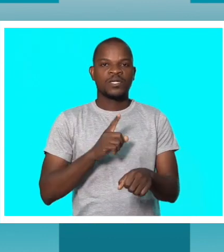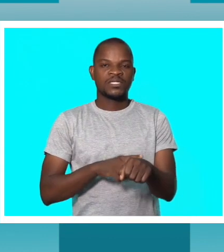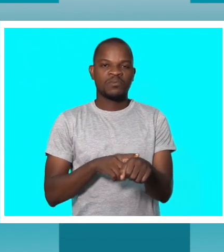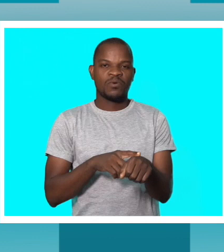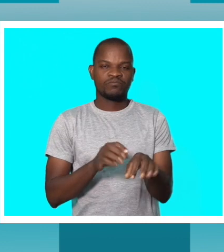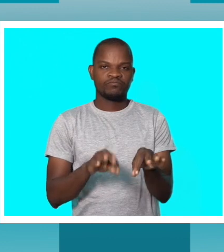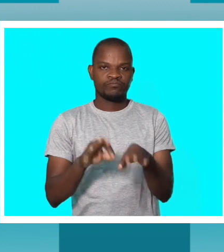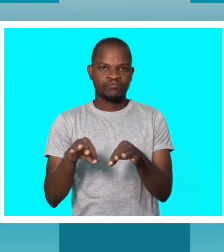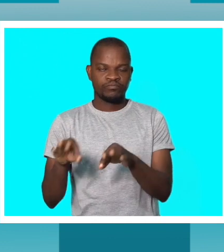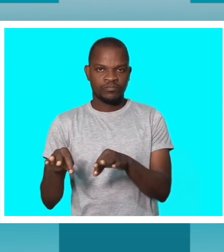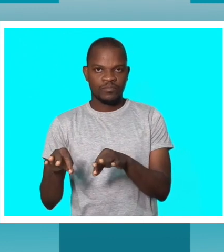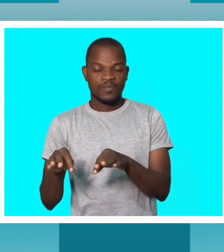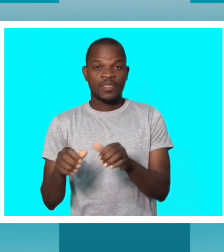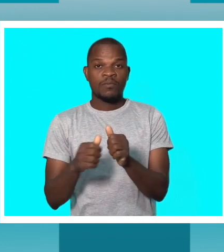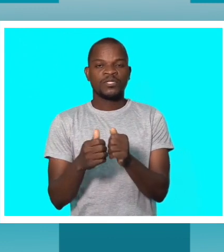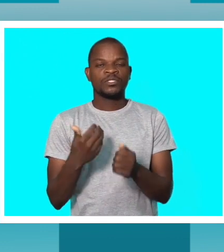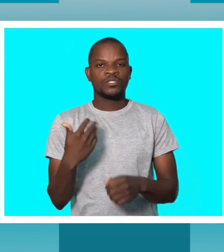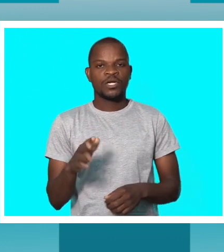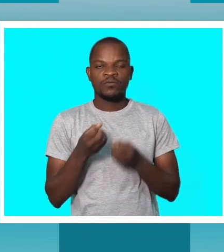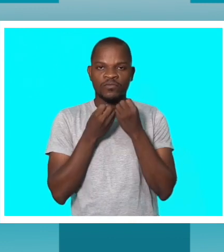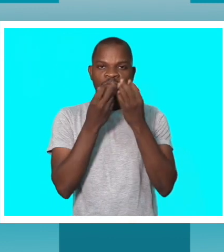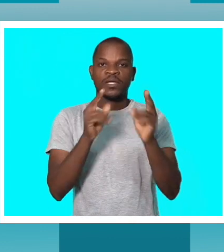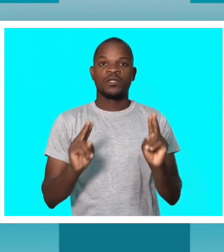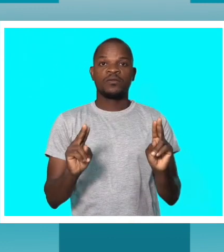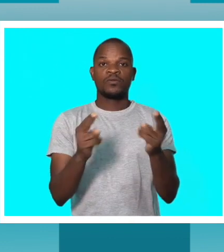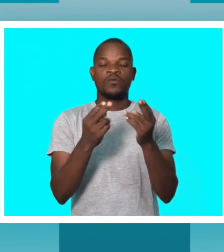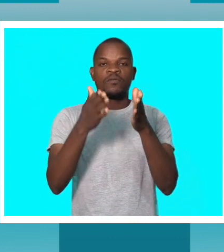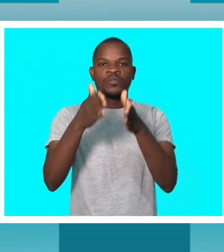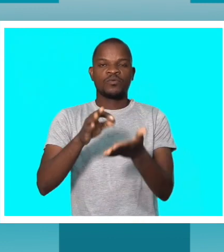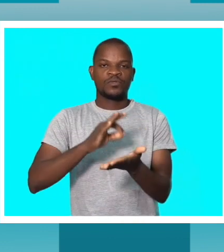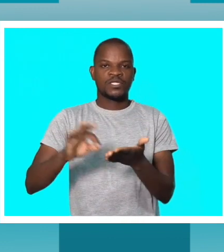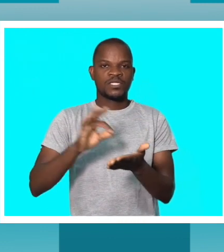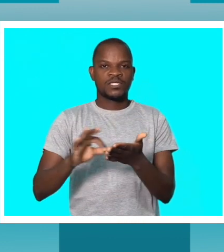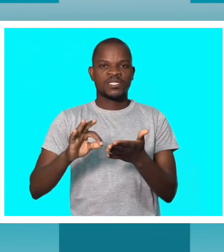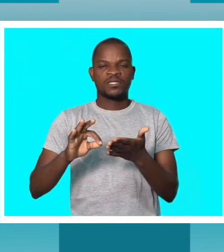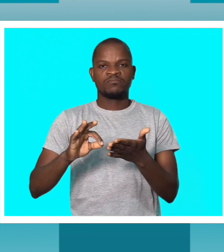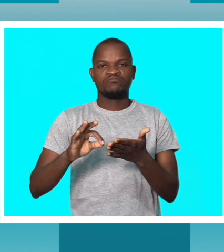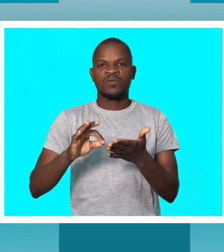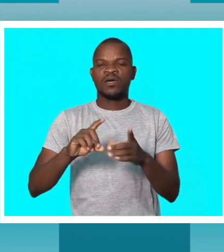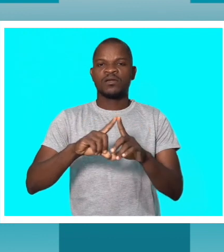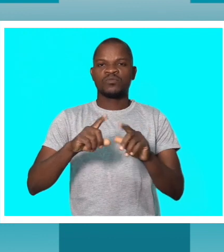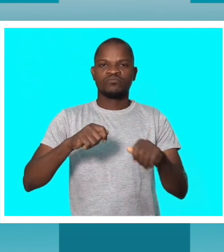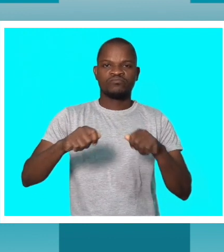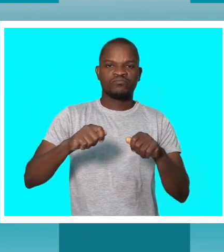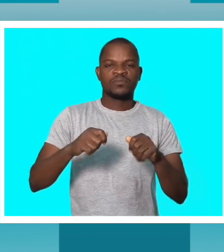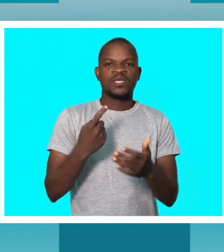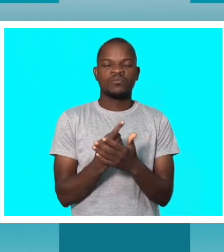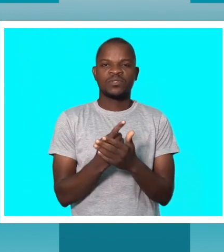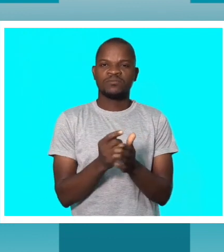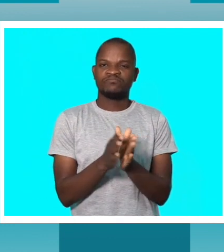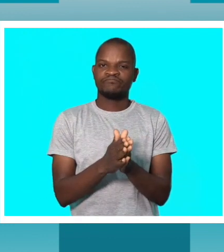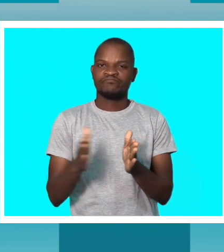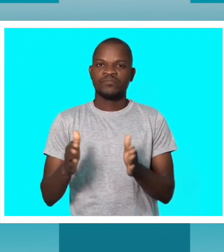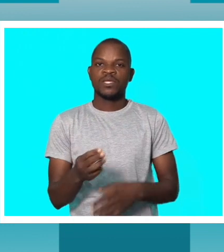Uma das recomendações que coloquei à nova secretária executiva é de que ela cria condições, pelo menos no período